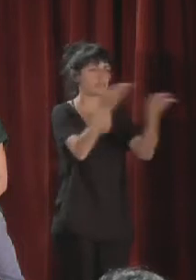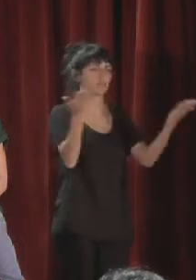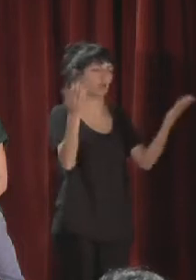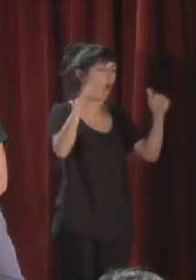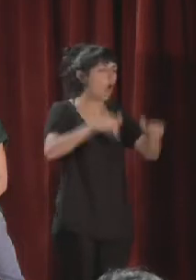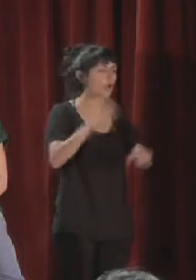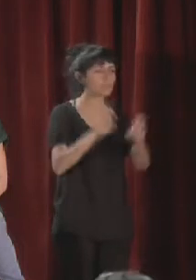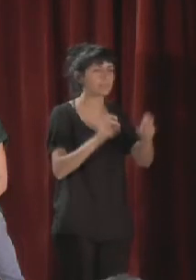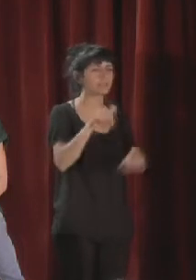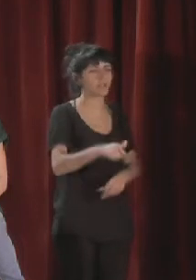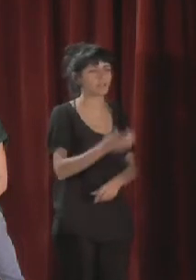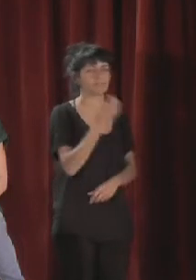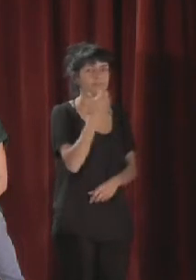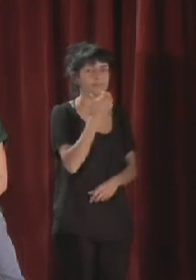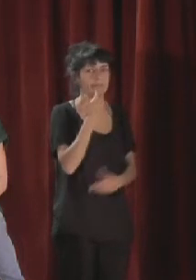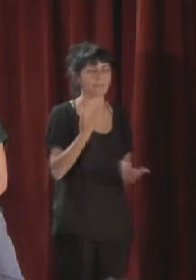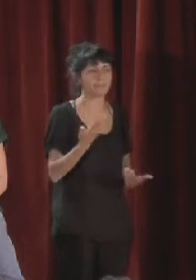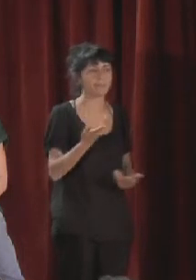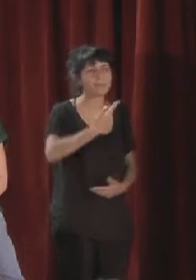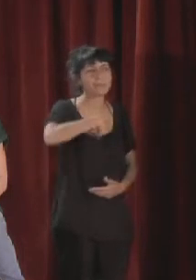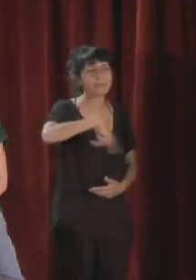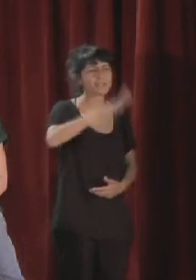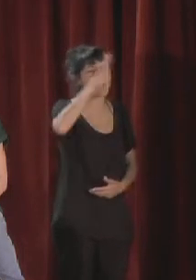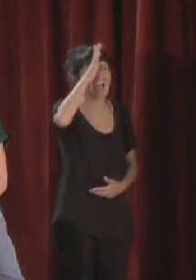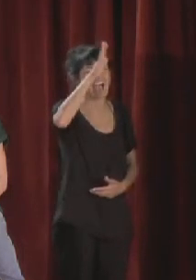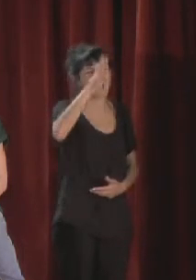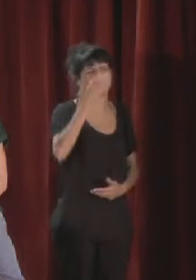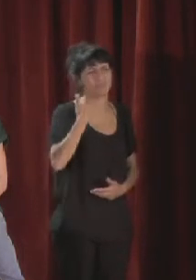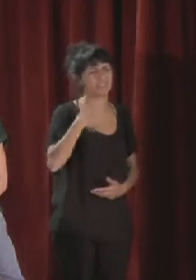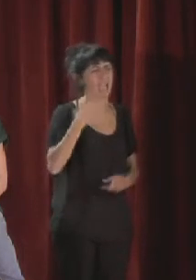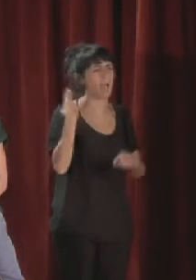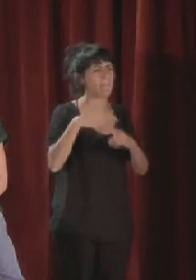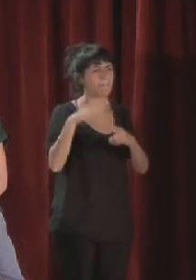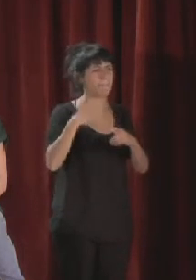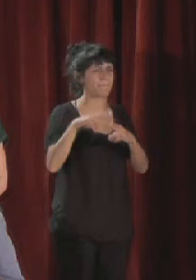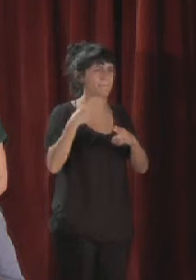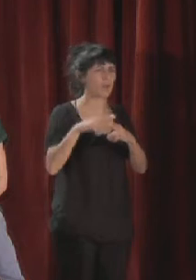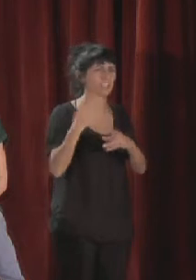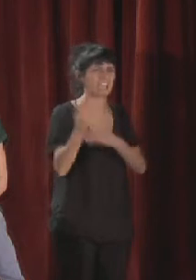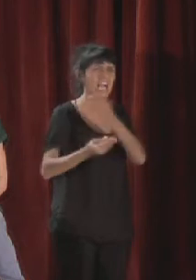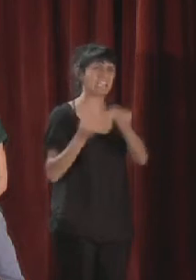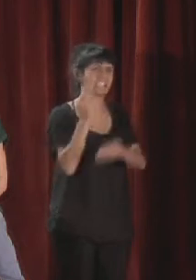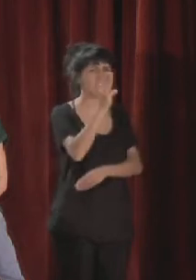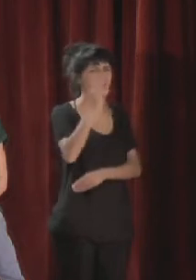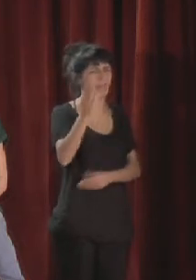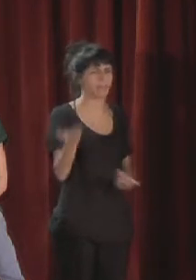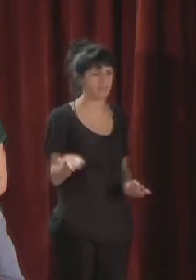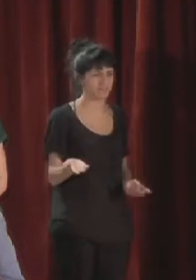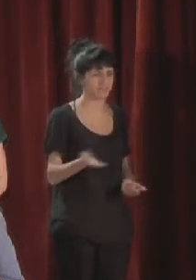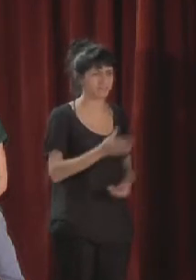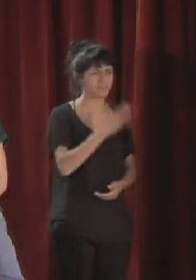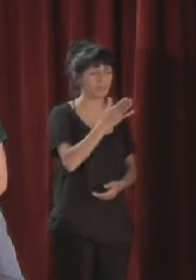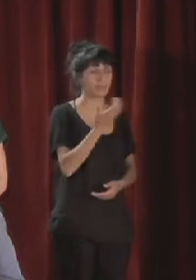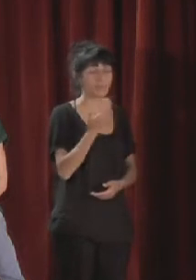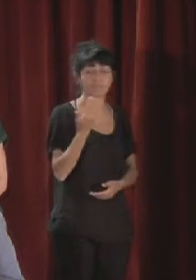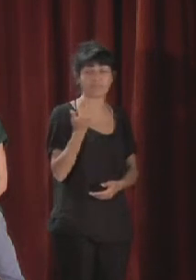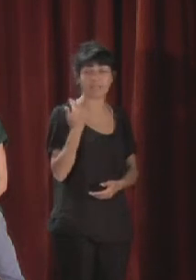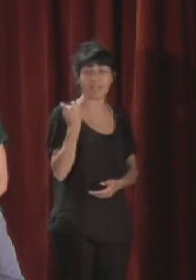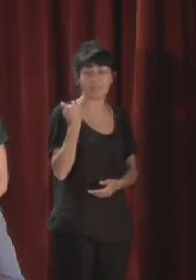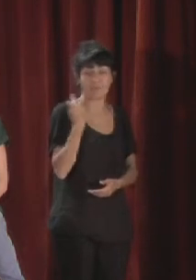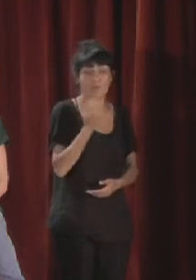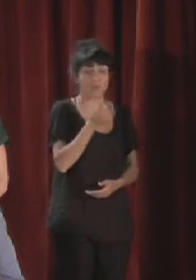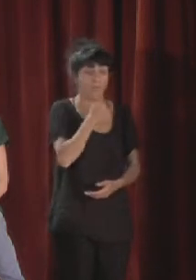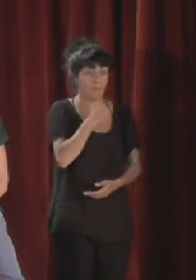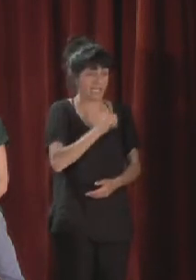hoxe. Estamos fartos das políticas criminais do Partido Popular, porque, como ben dixo Beiras fai aquí uns